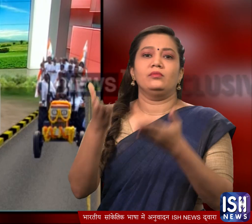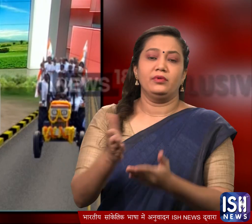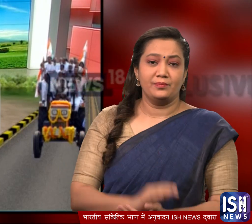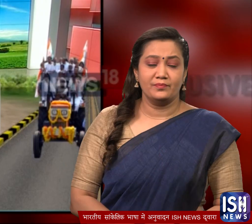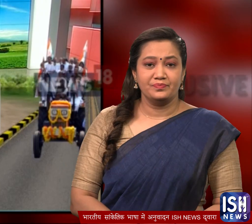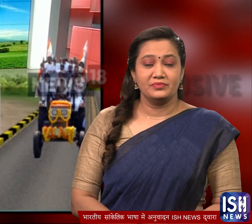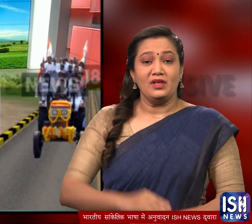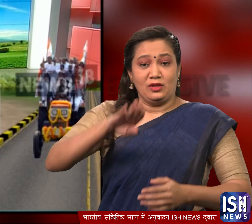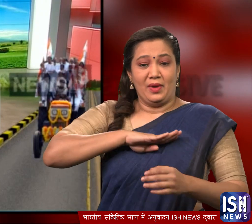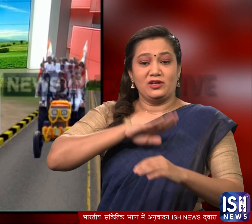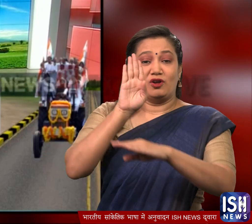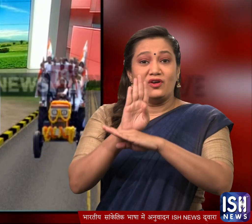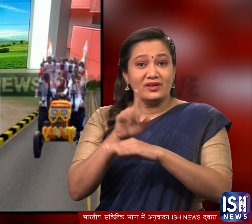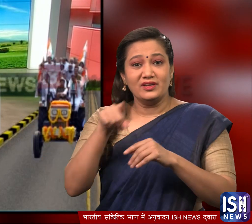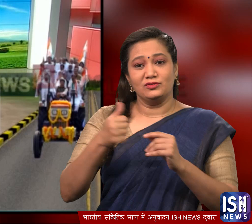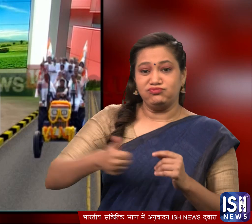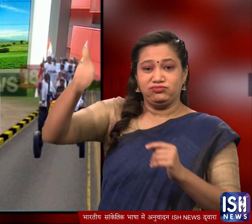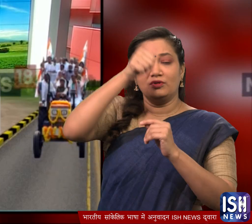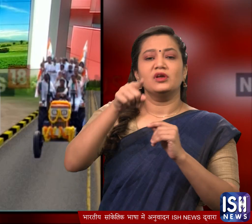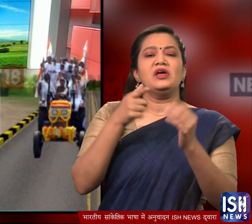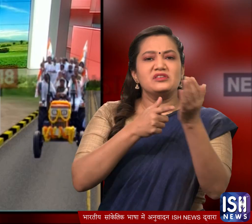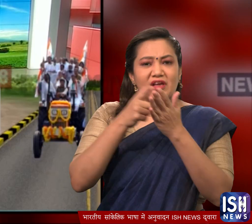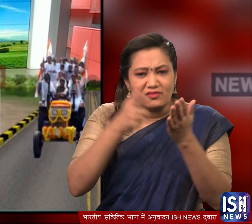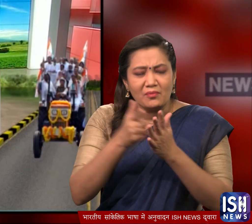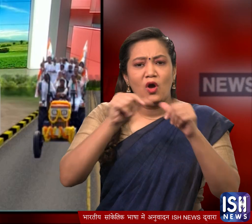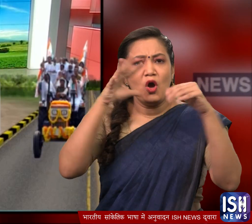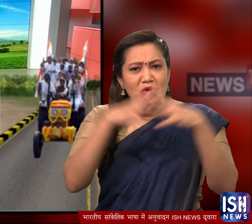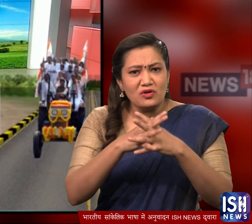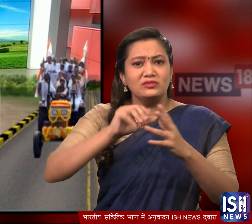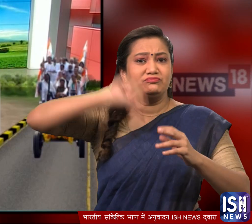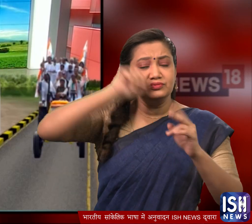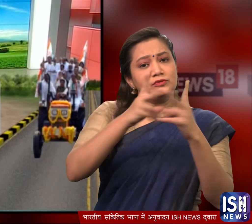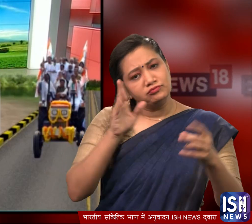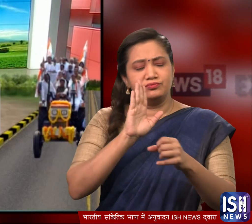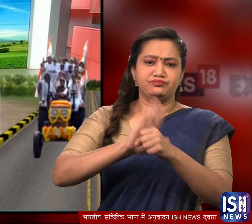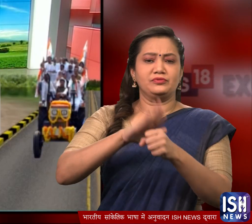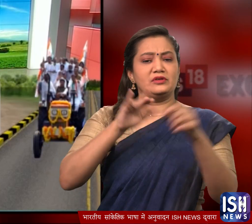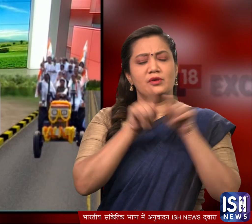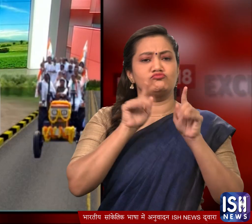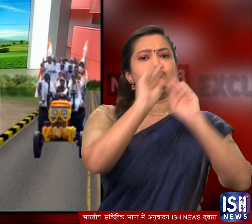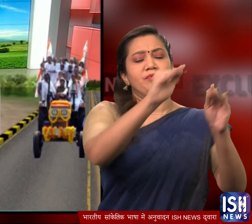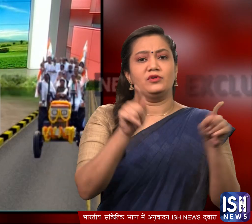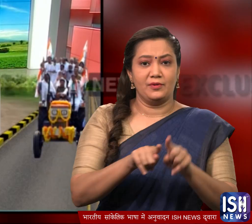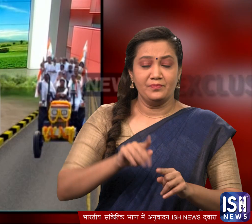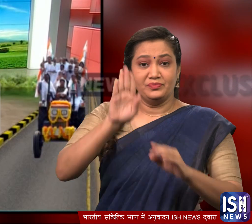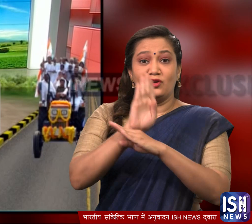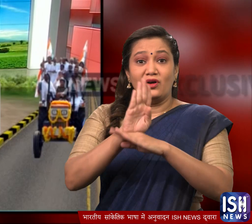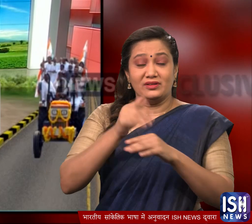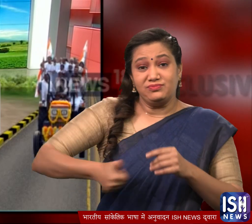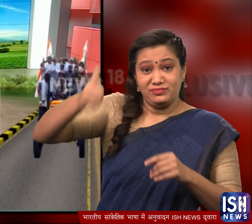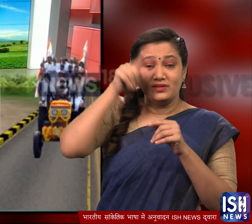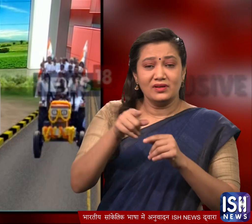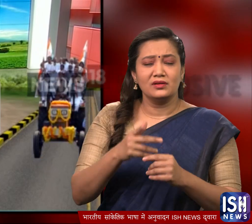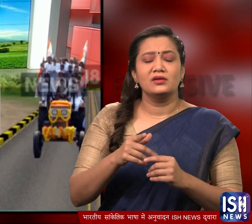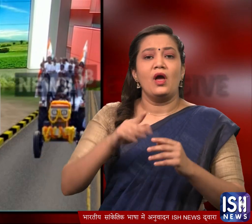इसीलिए उन्होंने महाराष्ट्र कांग्रेस अध्यक्ष का पद संभालते ही किसान आंदोलन के समर्थन में ट्रैक्टर चलाना शुरू कर दिया। कांग्रेस का प्रदेश अध्यक्ष बनने के